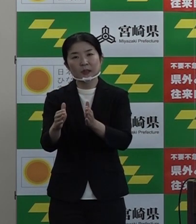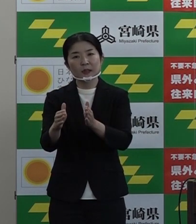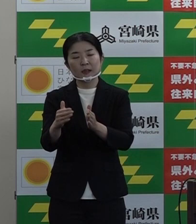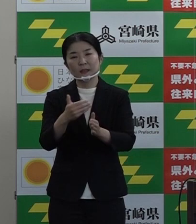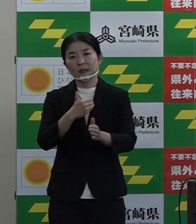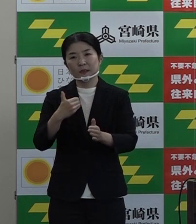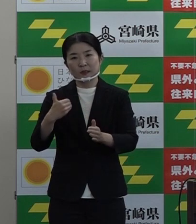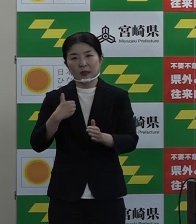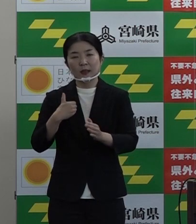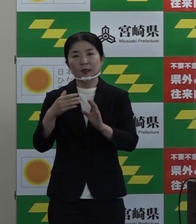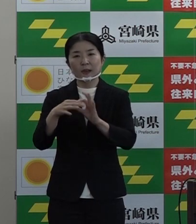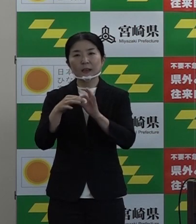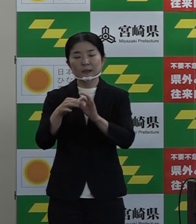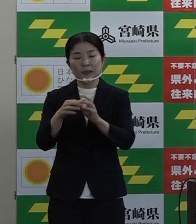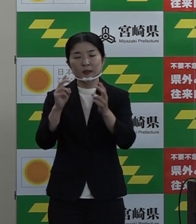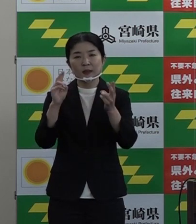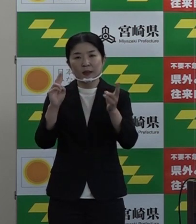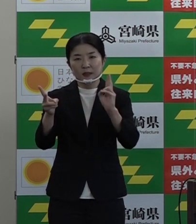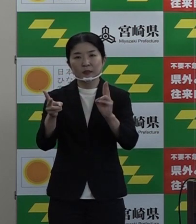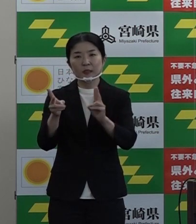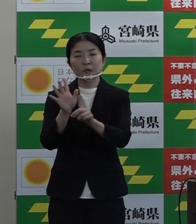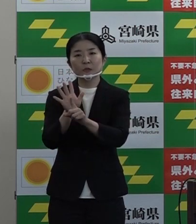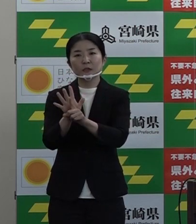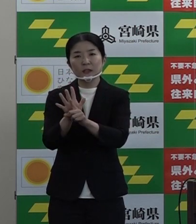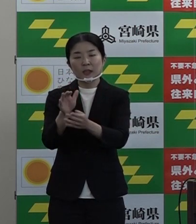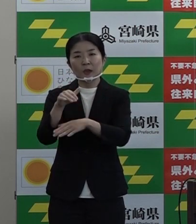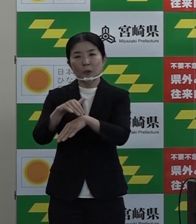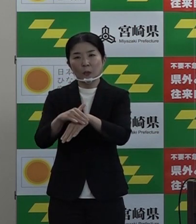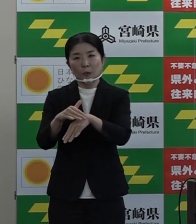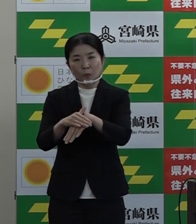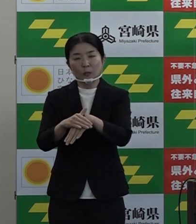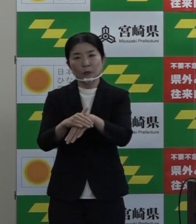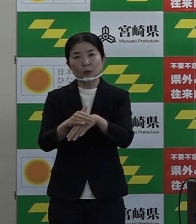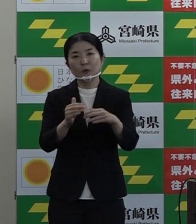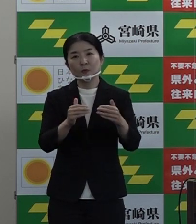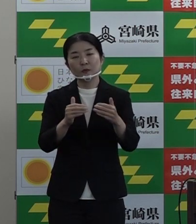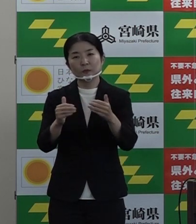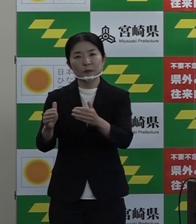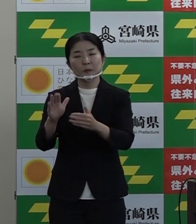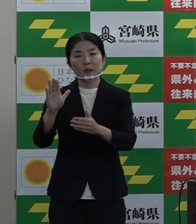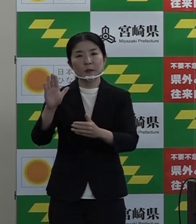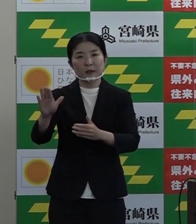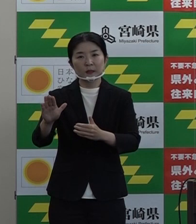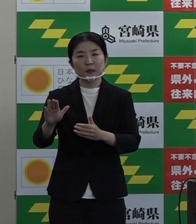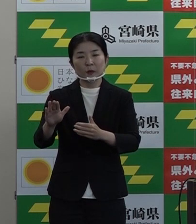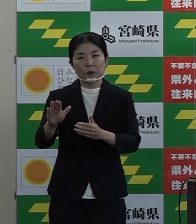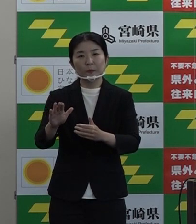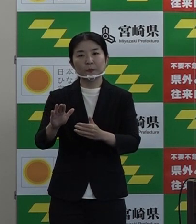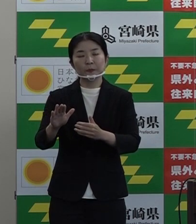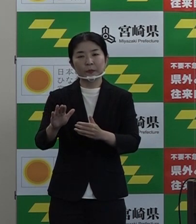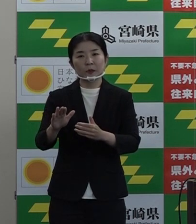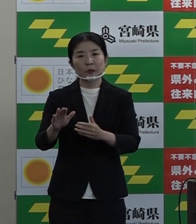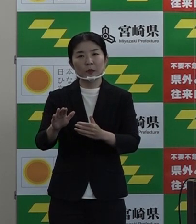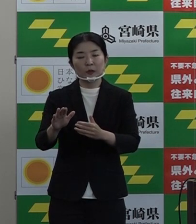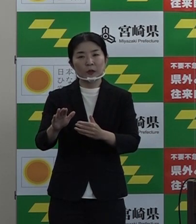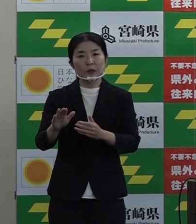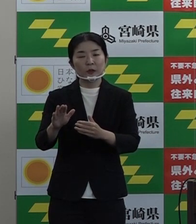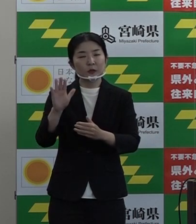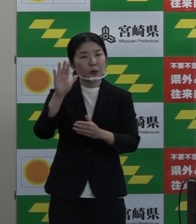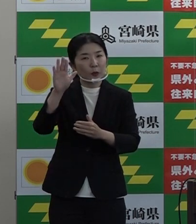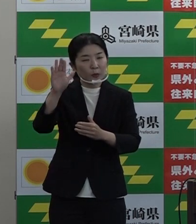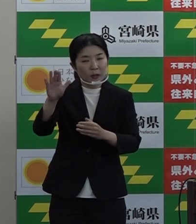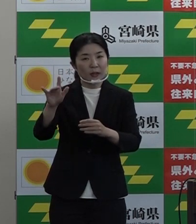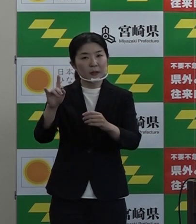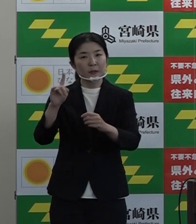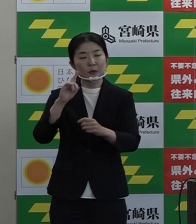からさまざまな関連業者への支援策というものを進めておるということでありますが、なんとかその先を見据えて頑張